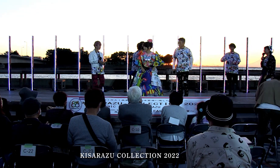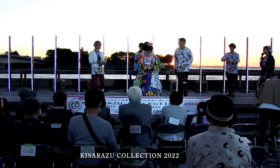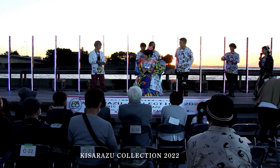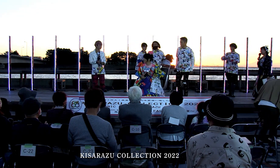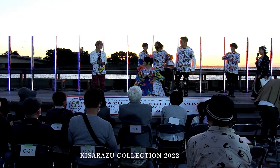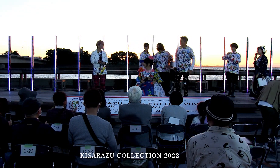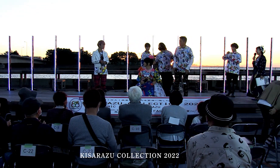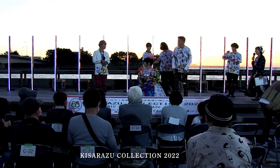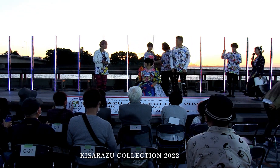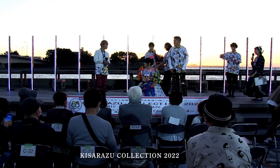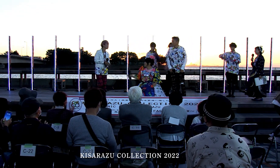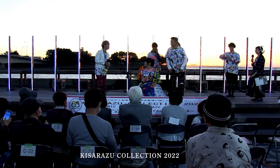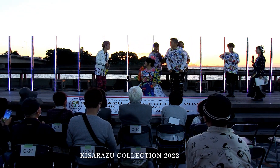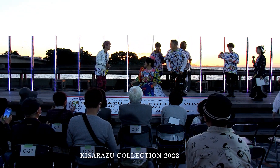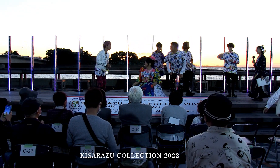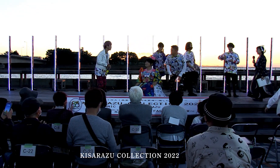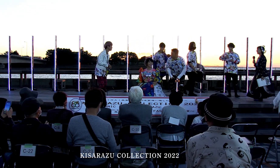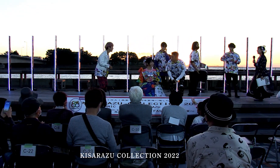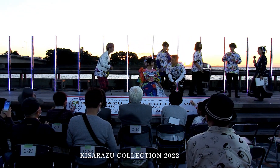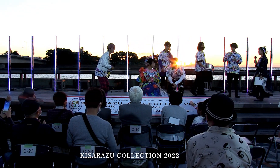ありがとうございました。